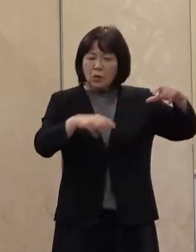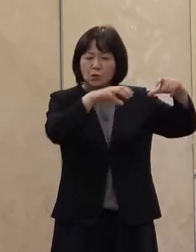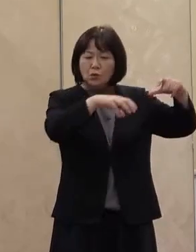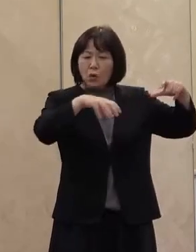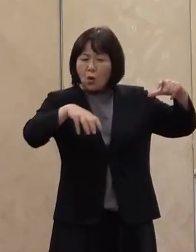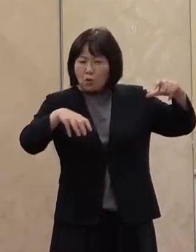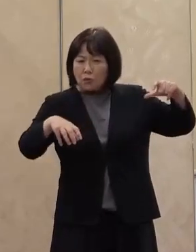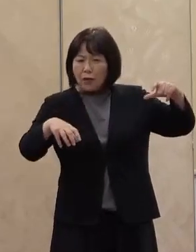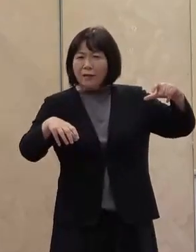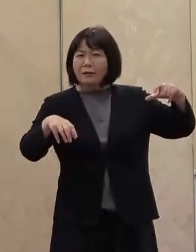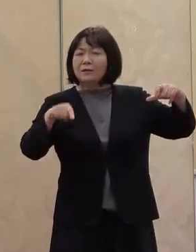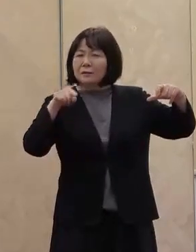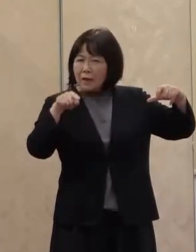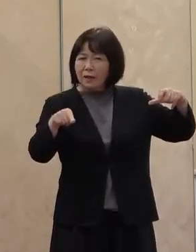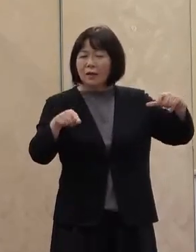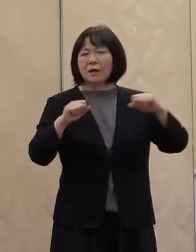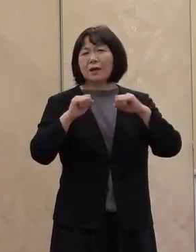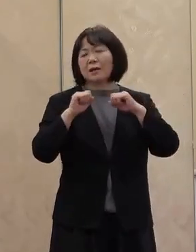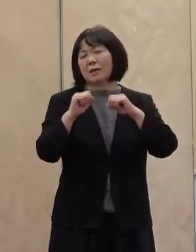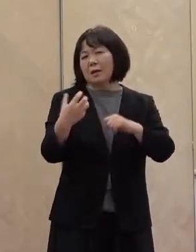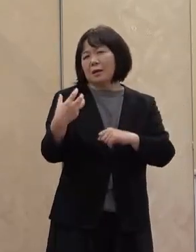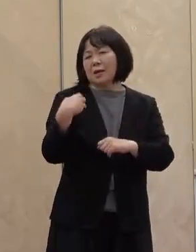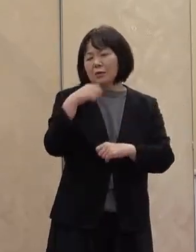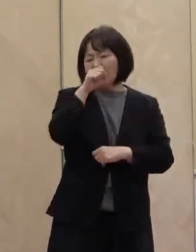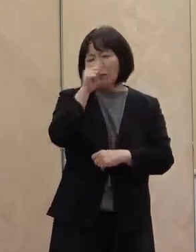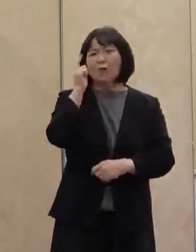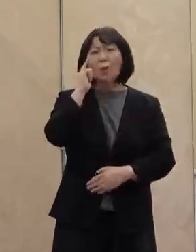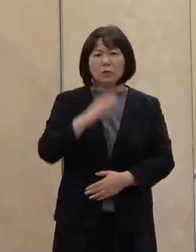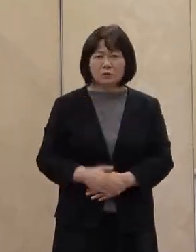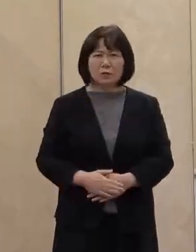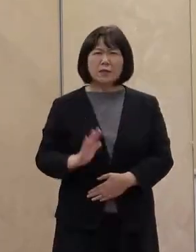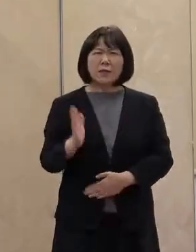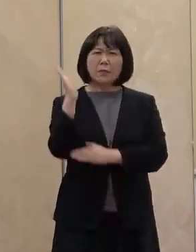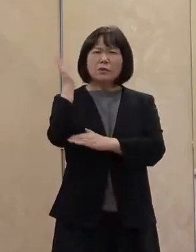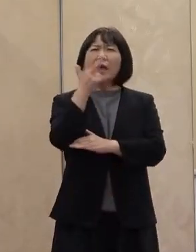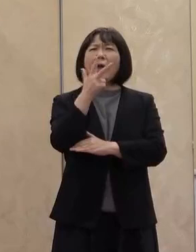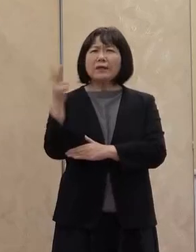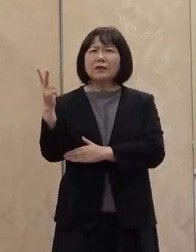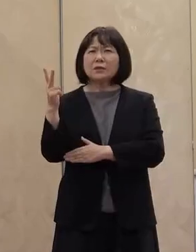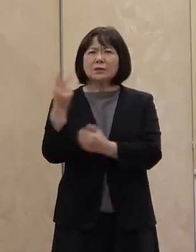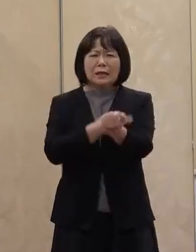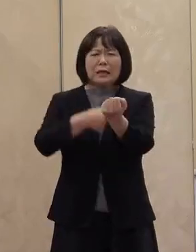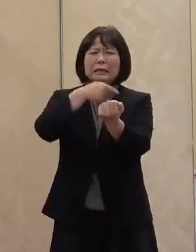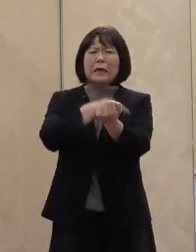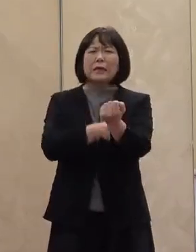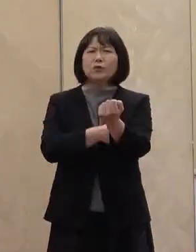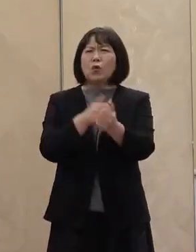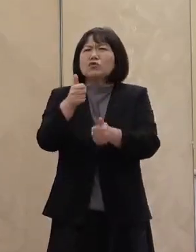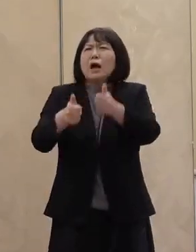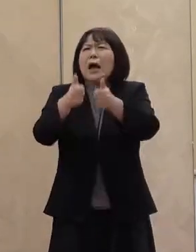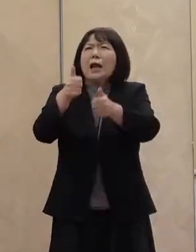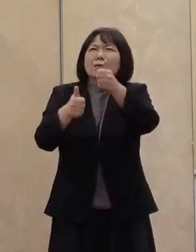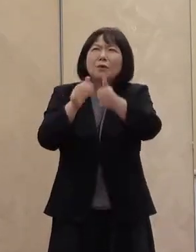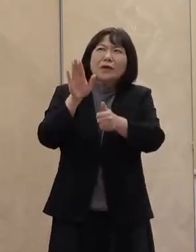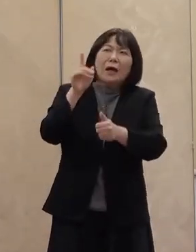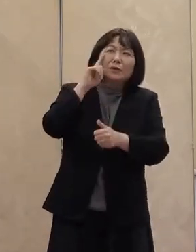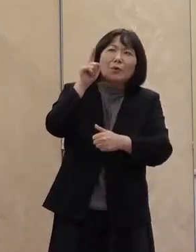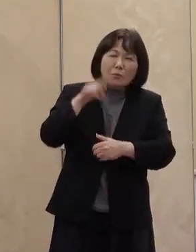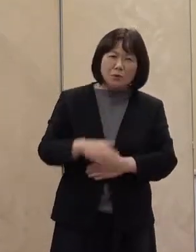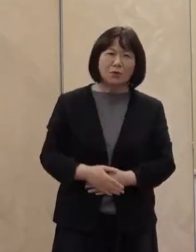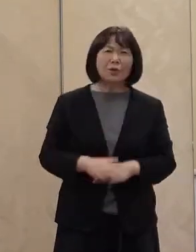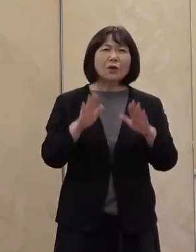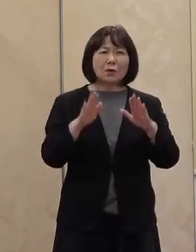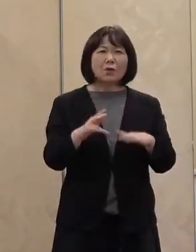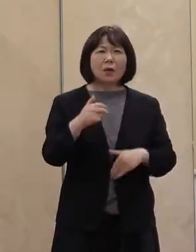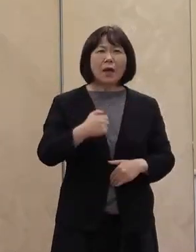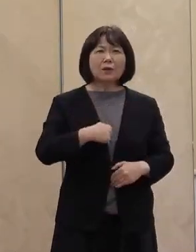単位でやった方がいいんじゃないかなとは思います。でも政治っていうのは権力の争いの部分が多分にあるから、これ今回の自民